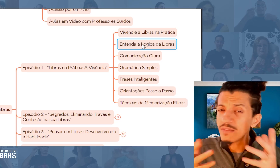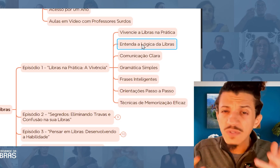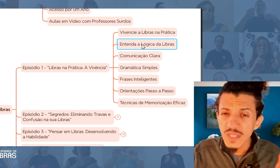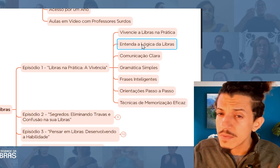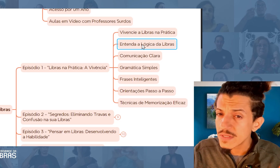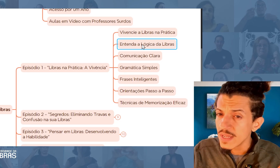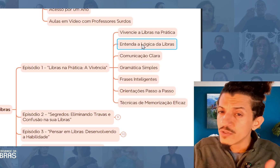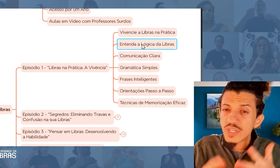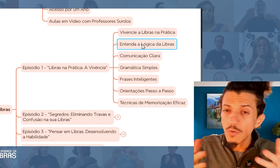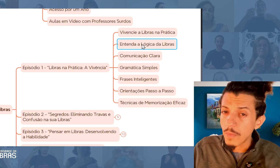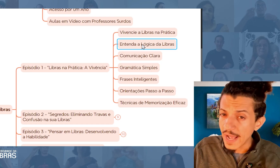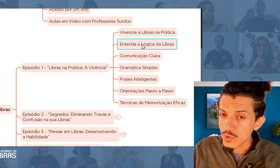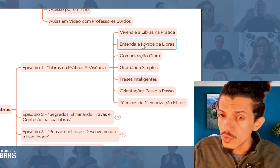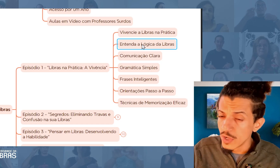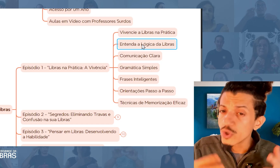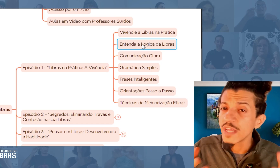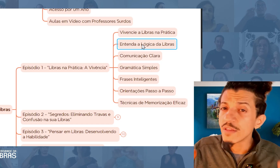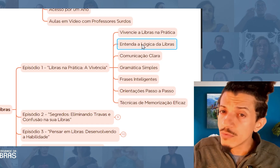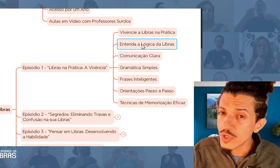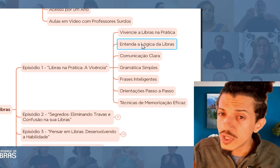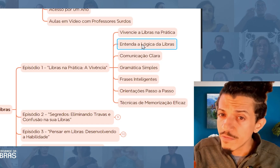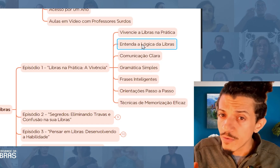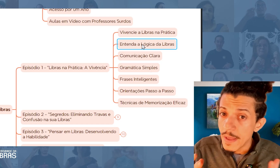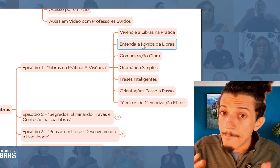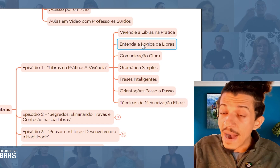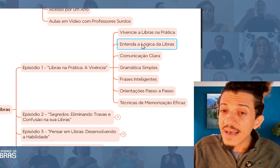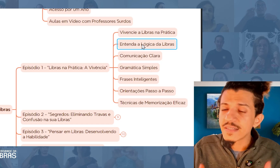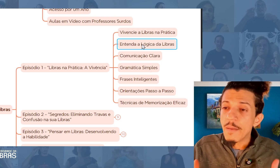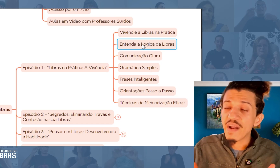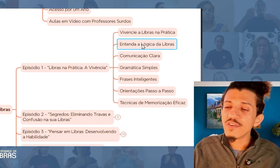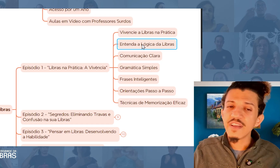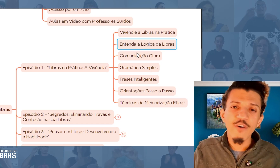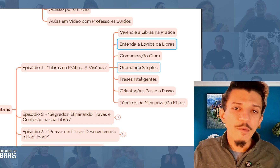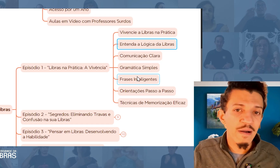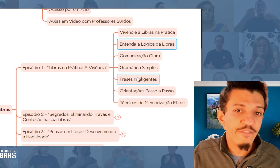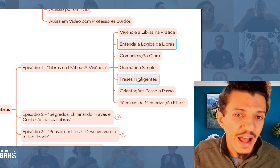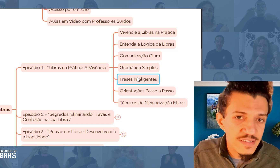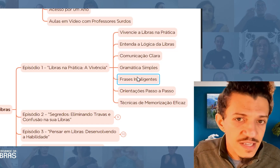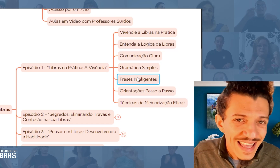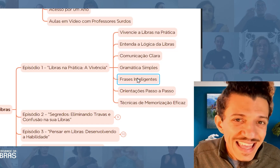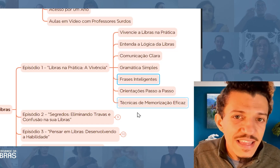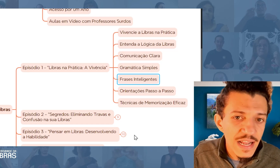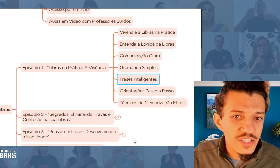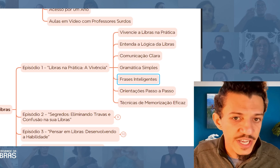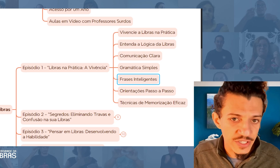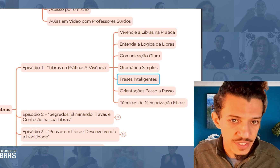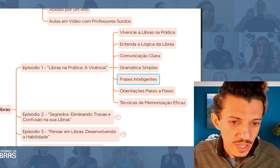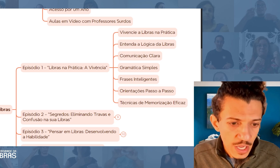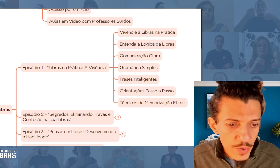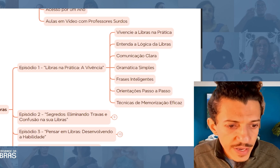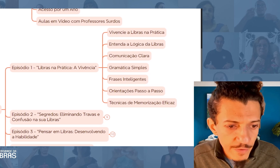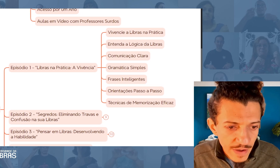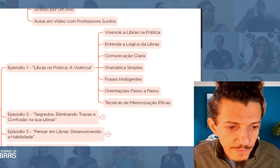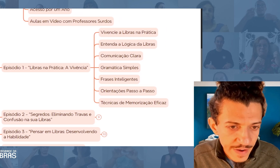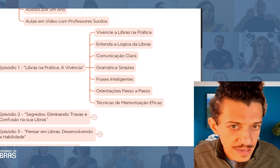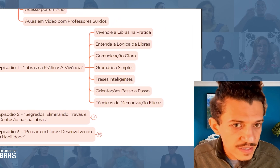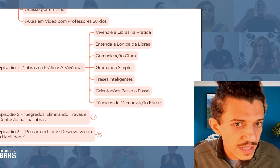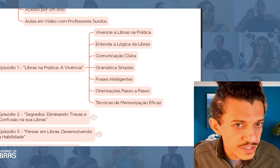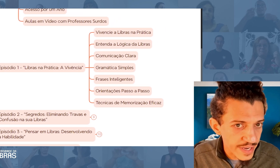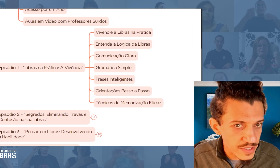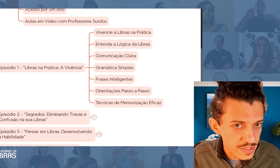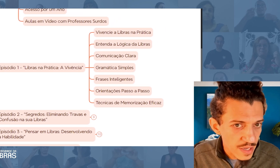de um jeito simples, de um jeito prático, de um jeito intuitivo, mas para você formar frases inteligentes. E por que eu falo